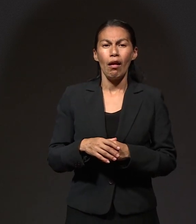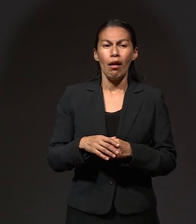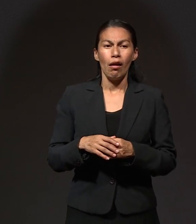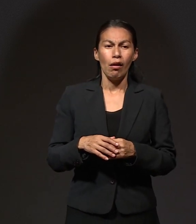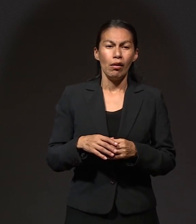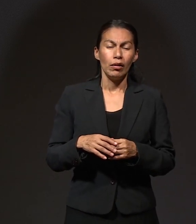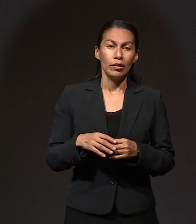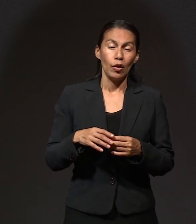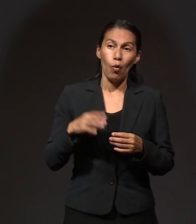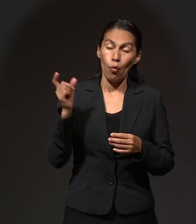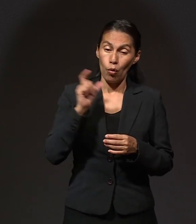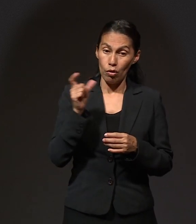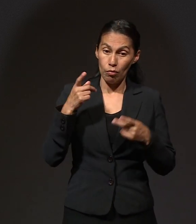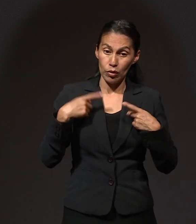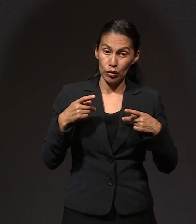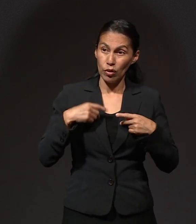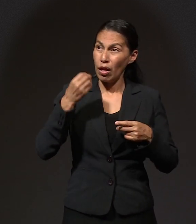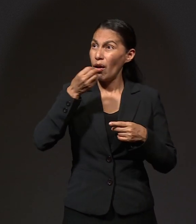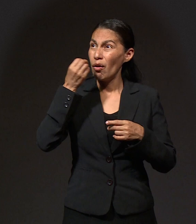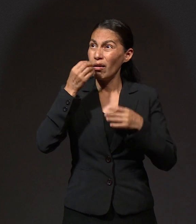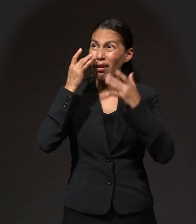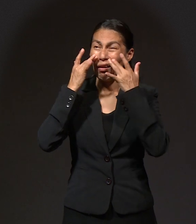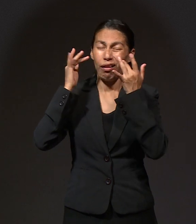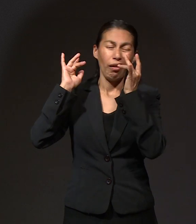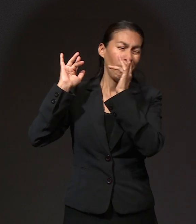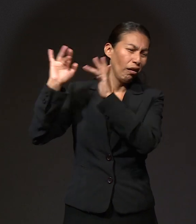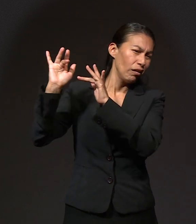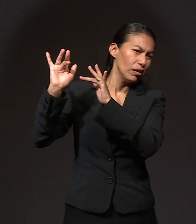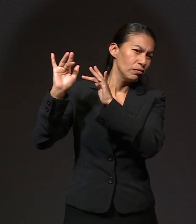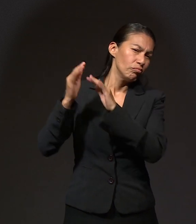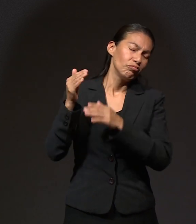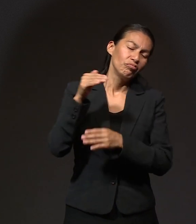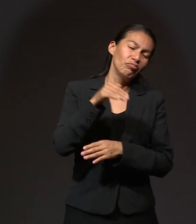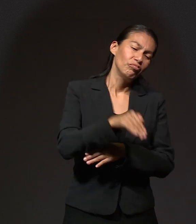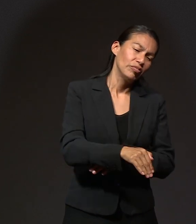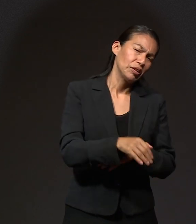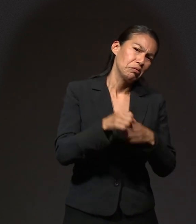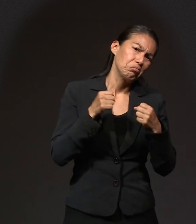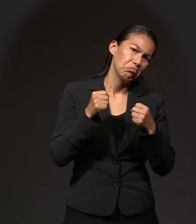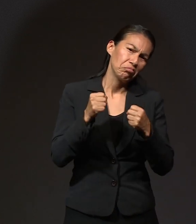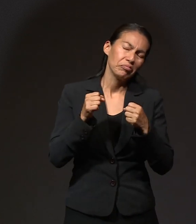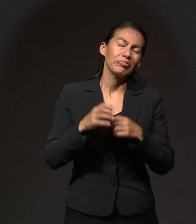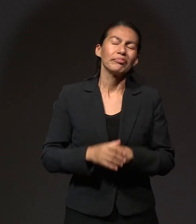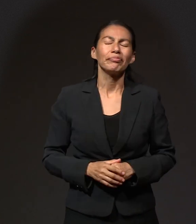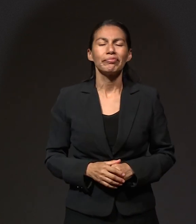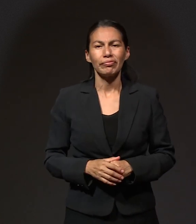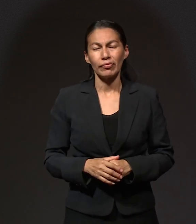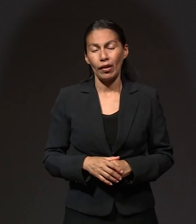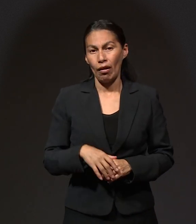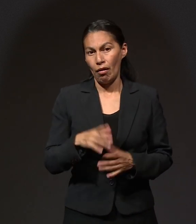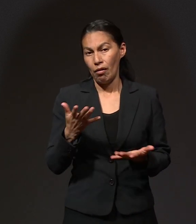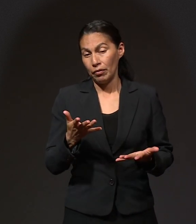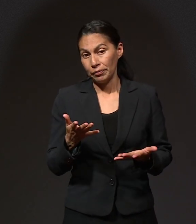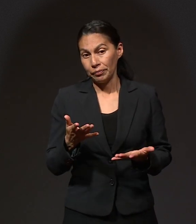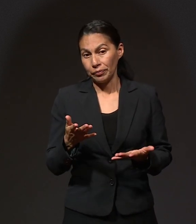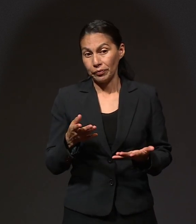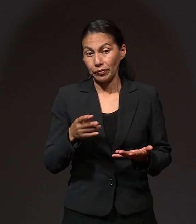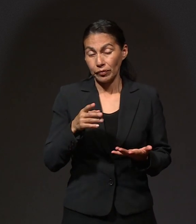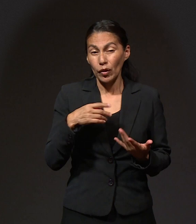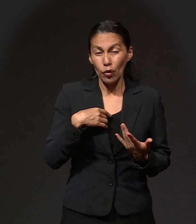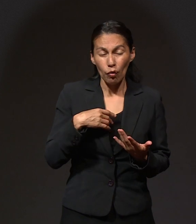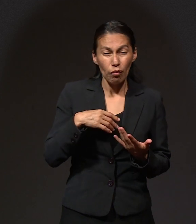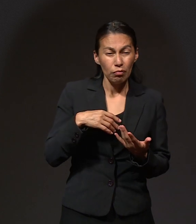de Dios. Eso debe ser motivo de gratitud en cada momento. Y esto es algo que aprendes desde pequeño. Yo agradezco a padres piadosos, mi papá y mi mamá,